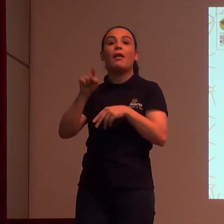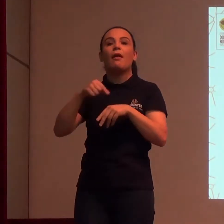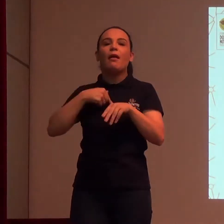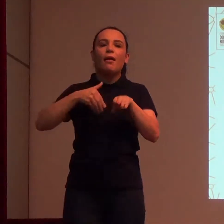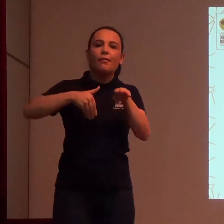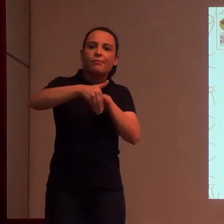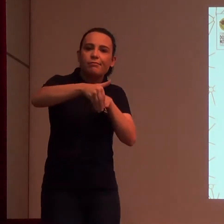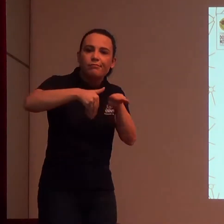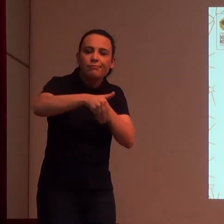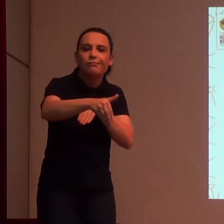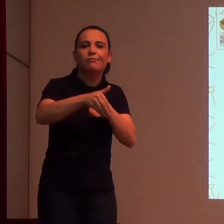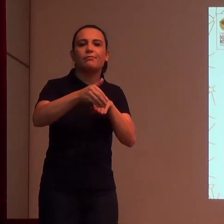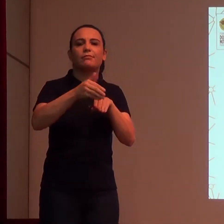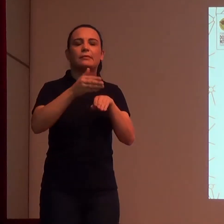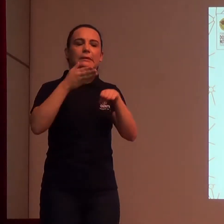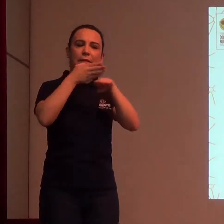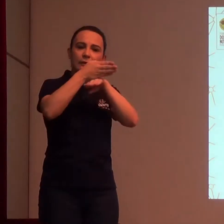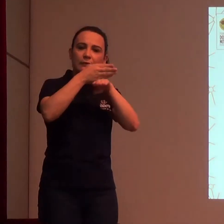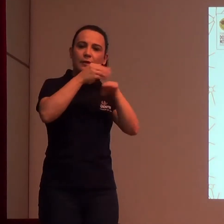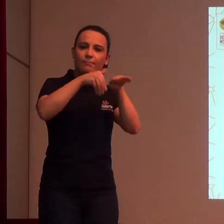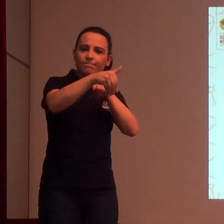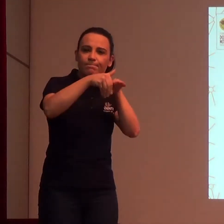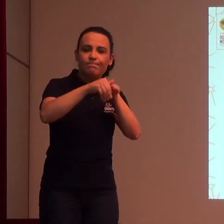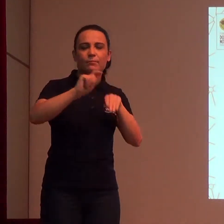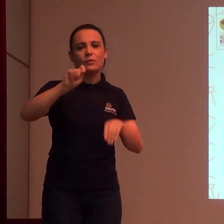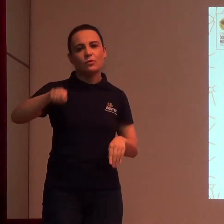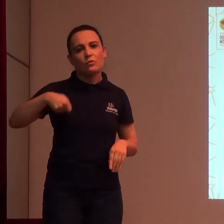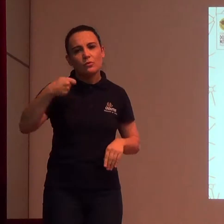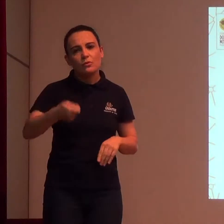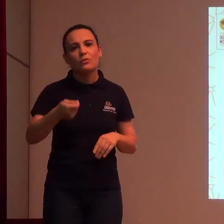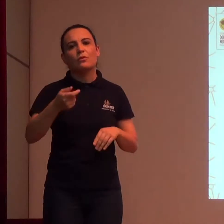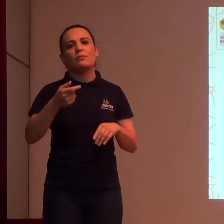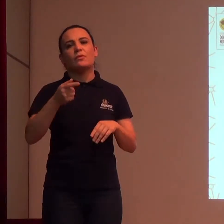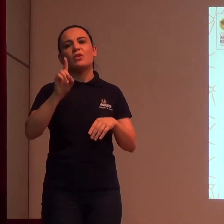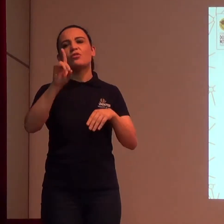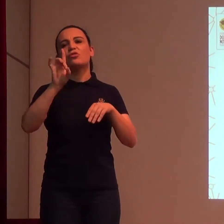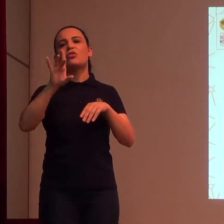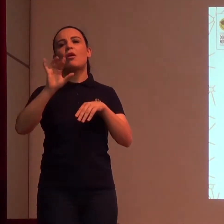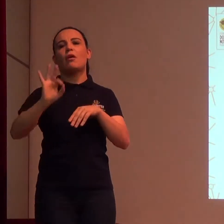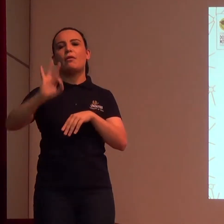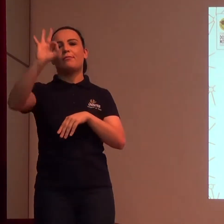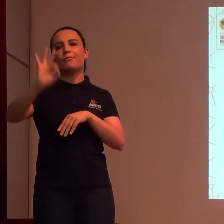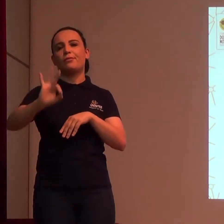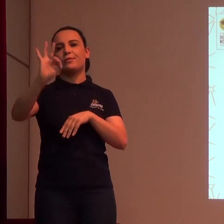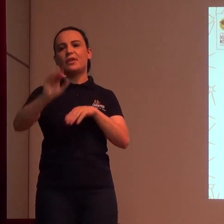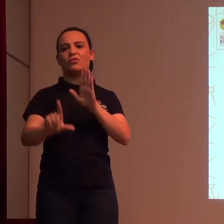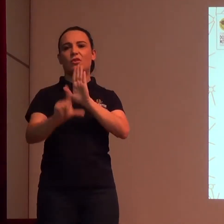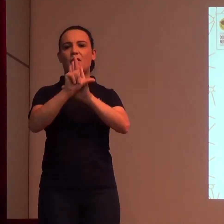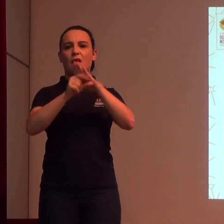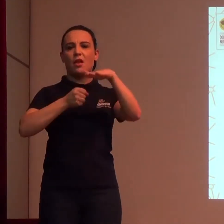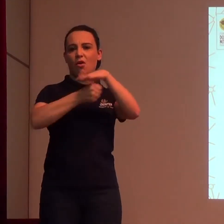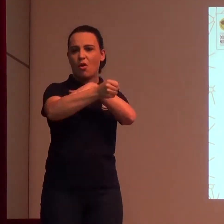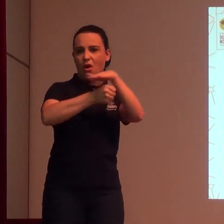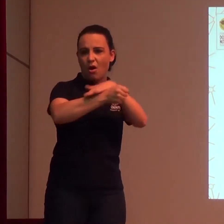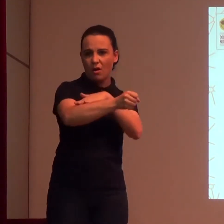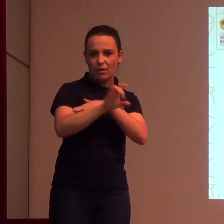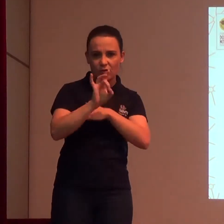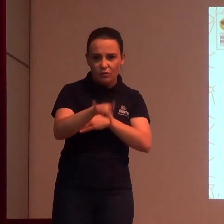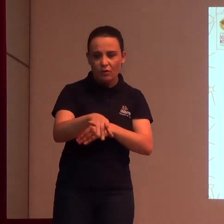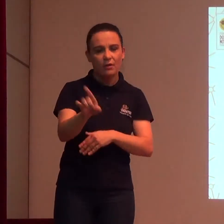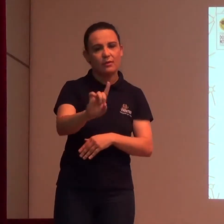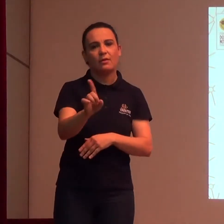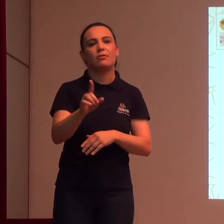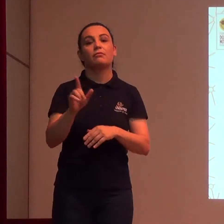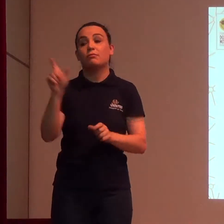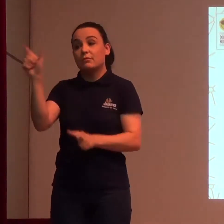as próprias empresas, né? Com a questão, não só a questão da lei de cotas, mas o como que ele pode encontrar, sim, mão de obra